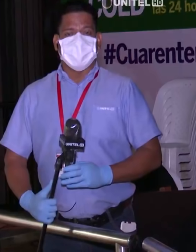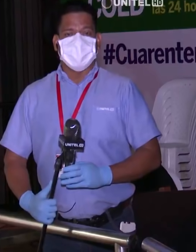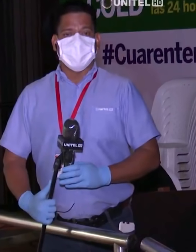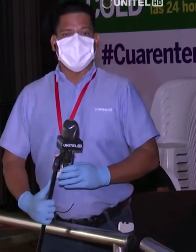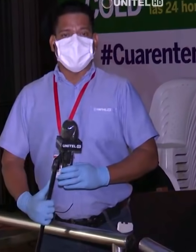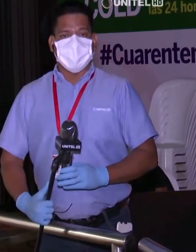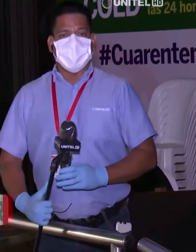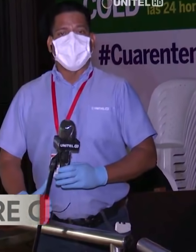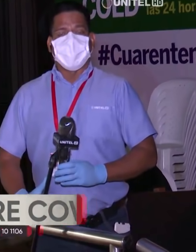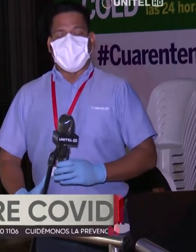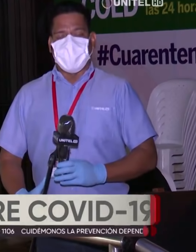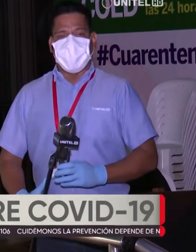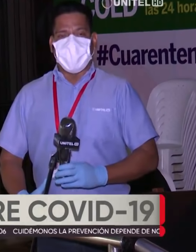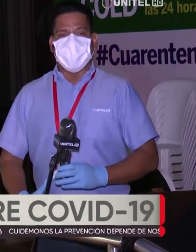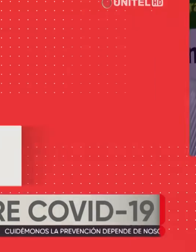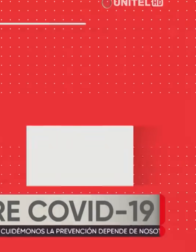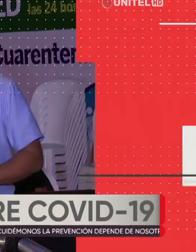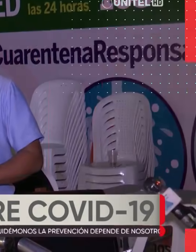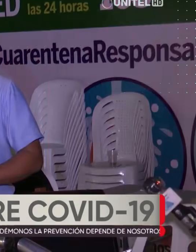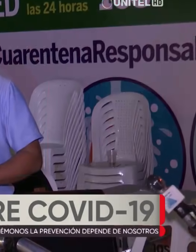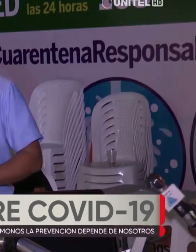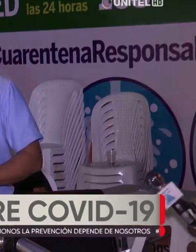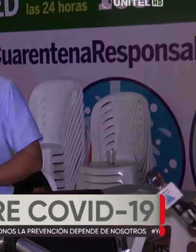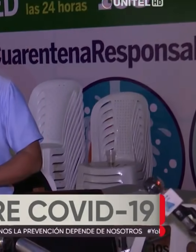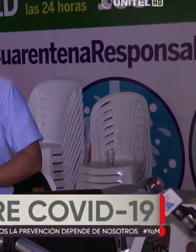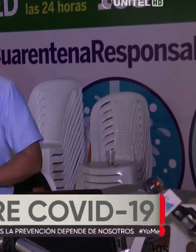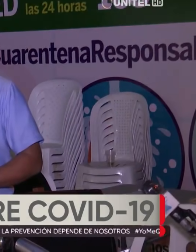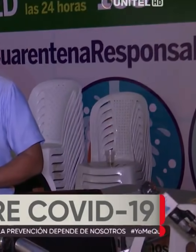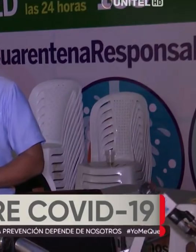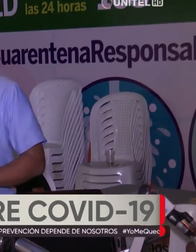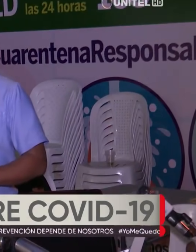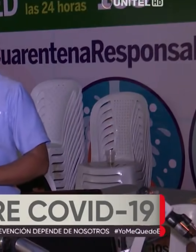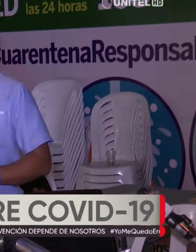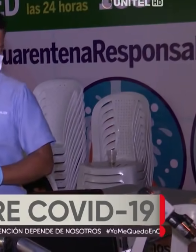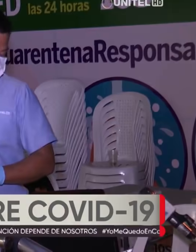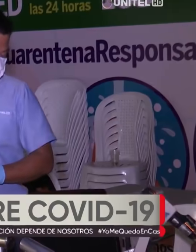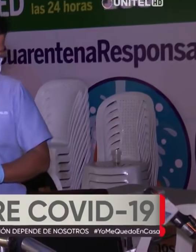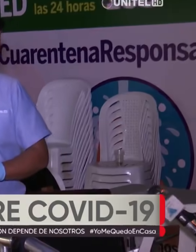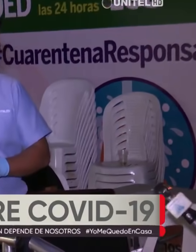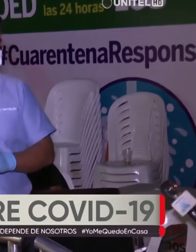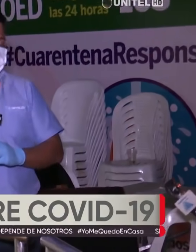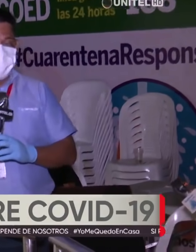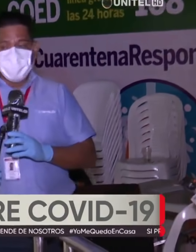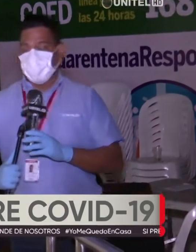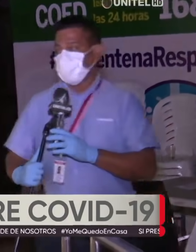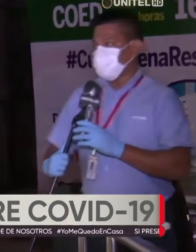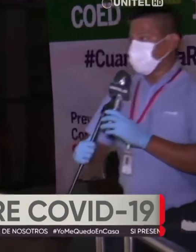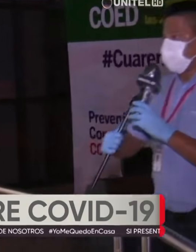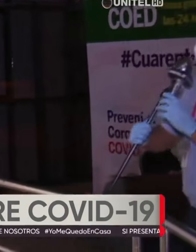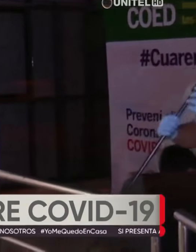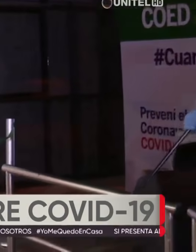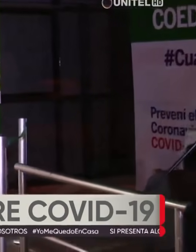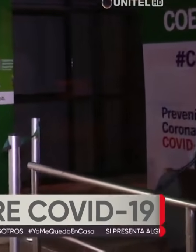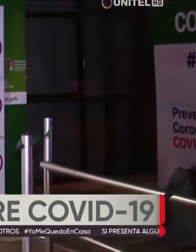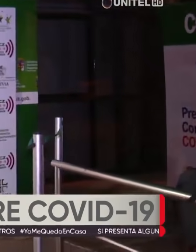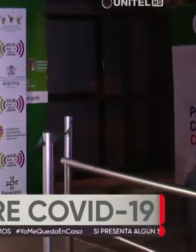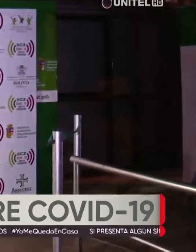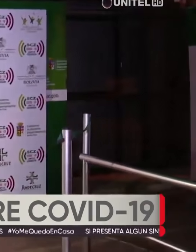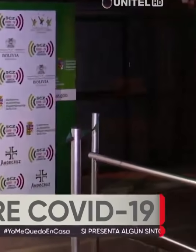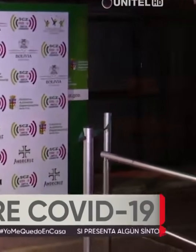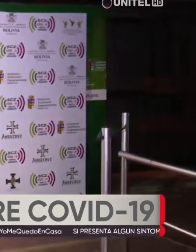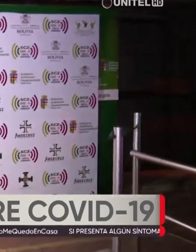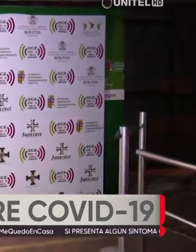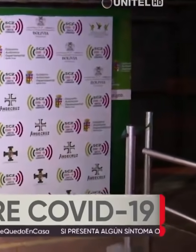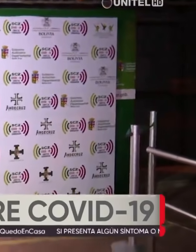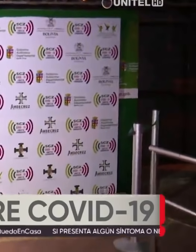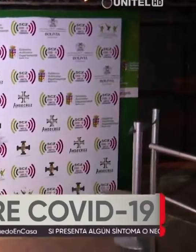Fuego Orellana, adelante. Daniel, buenas noches. El doctor Oscar Urenda se apresta a dar su informe de esta jornada del día lunes referente a los casos positivos de coronavirus. Doctor, por